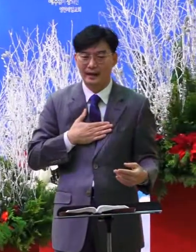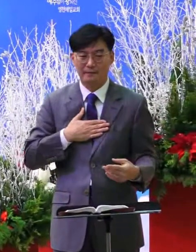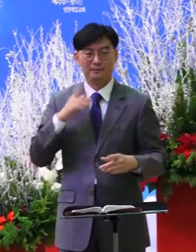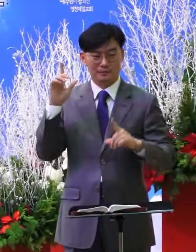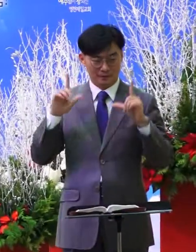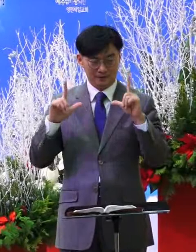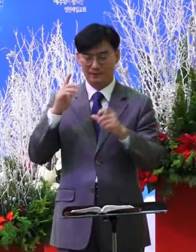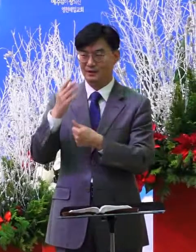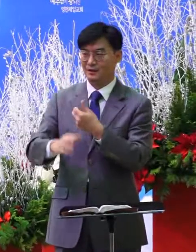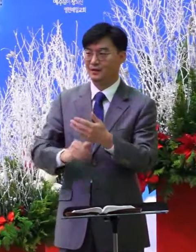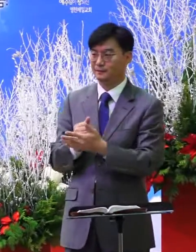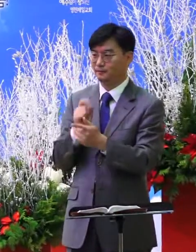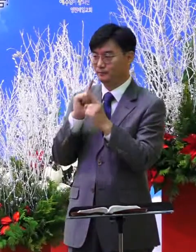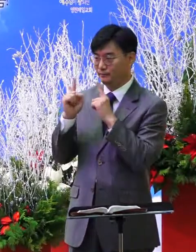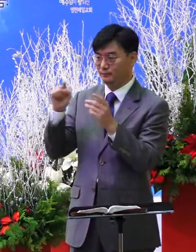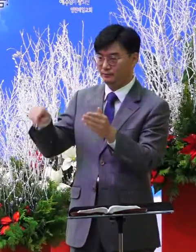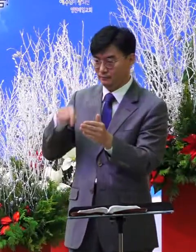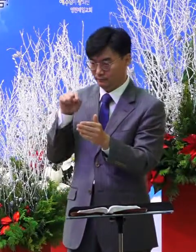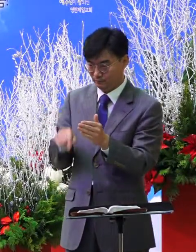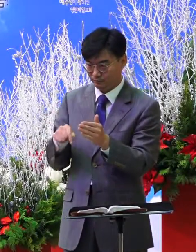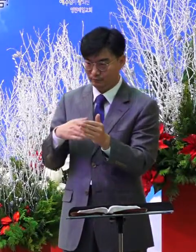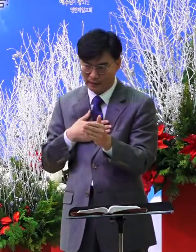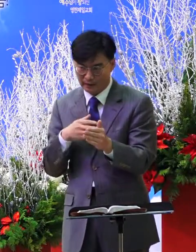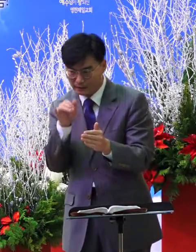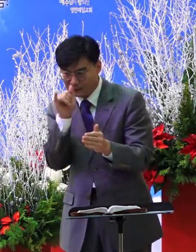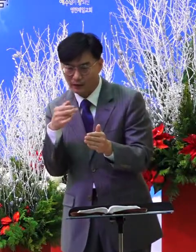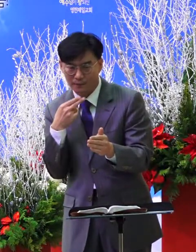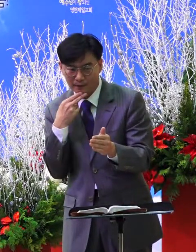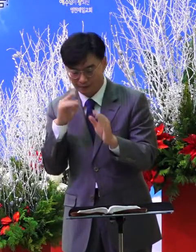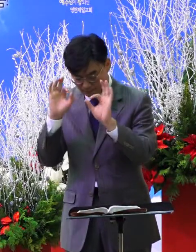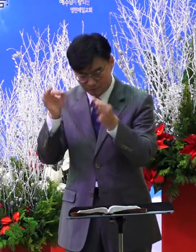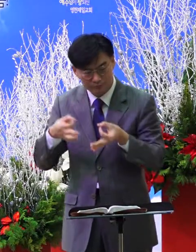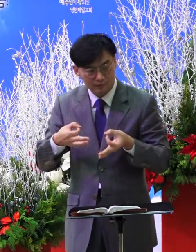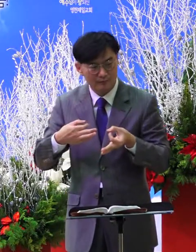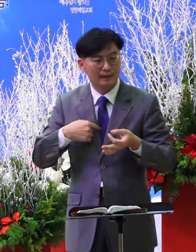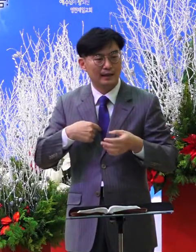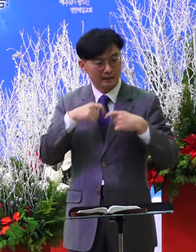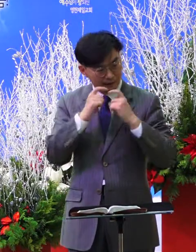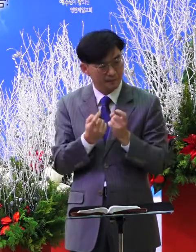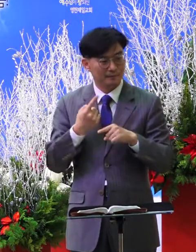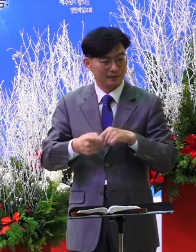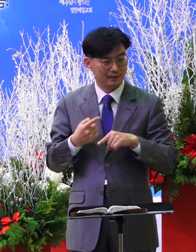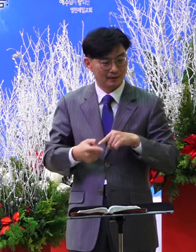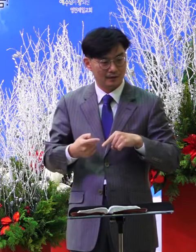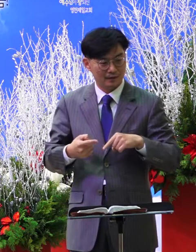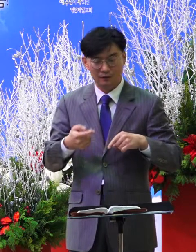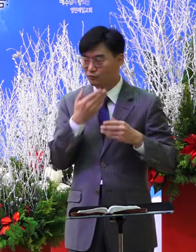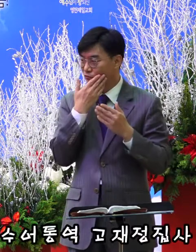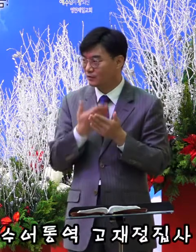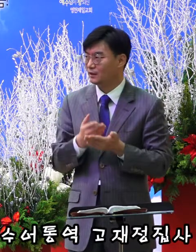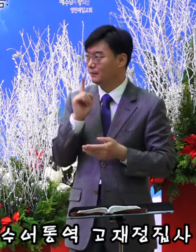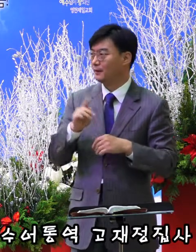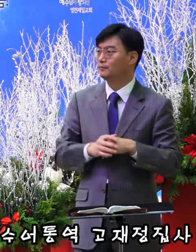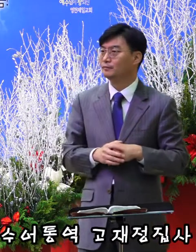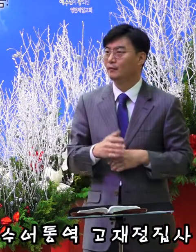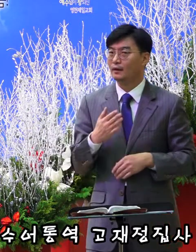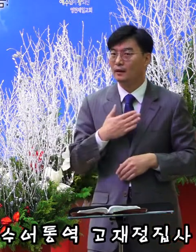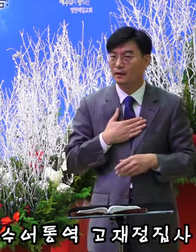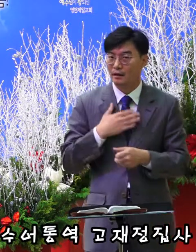것이고 복음 안에서 또 하나님 안에서 자신을 들여다보는 것이죠. 그 들여다본다는 하는 것은 내가